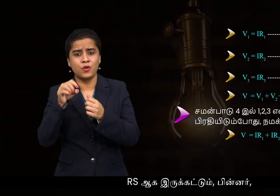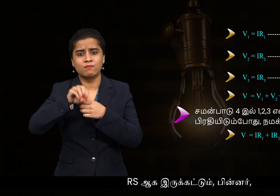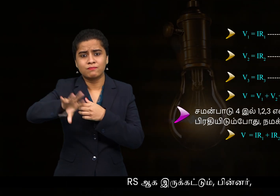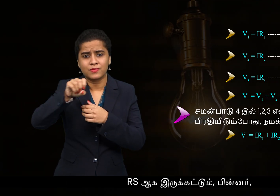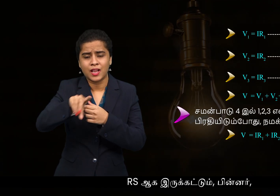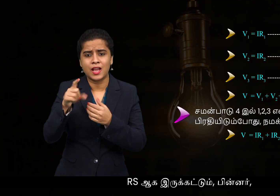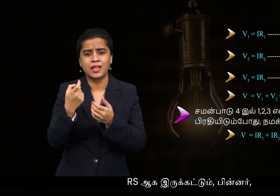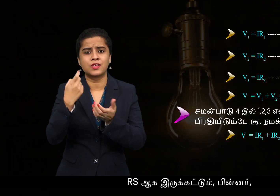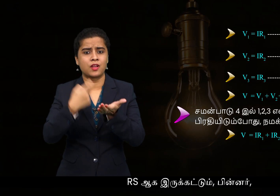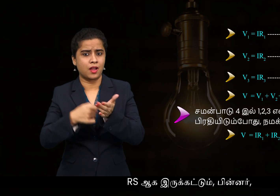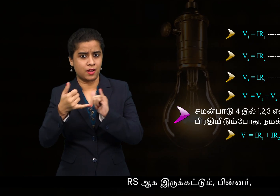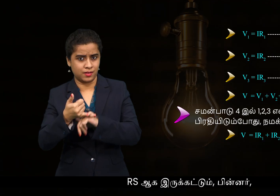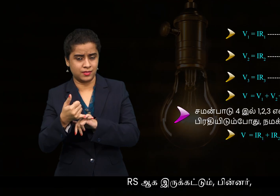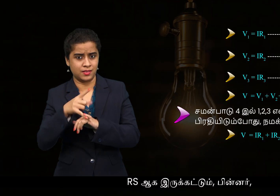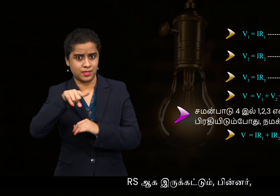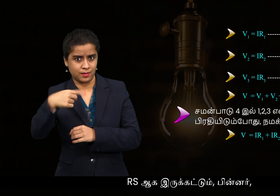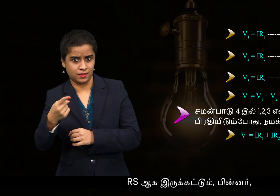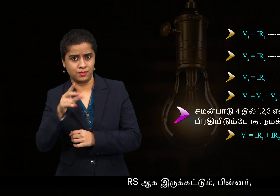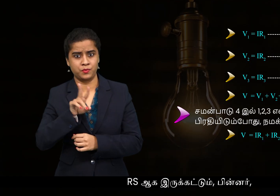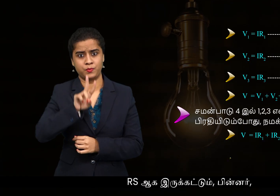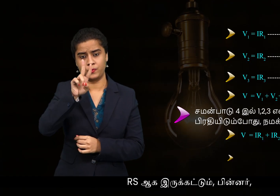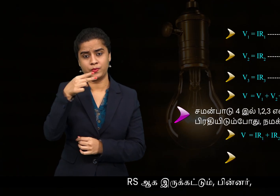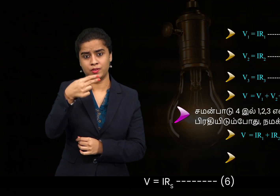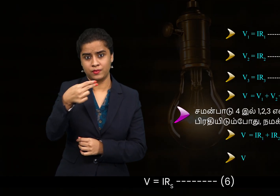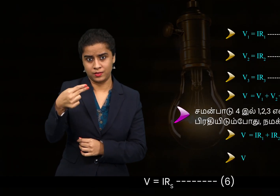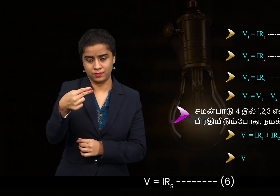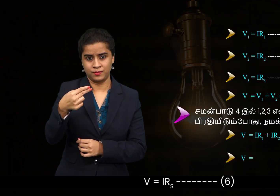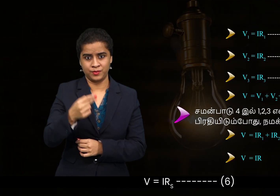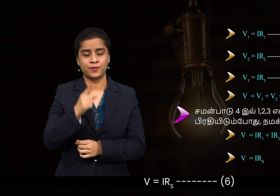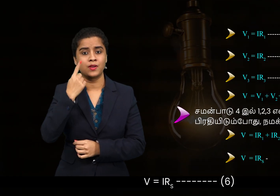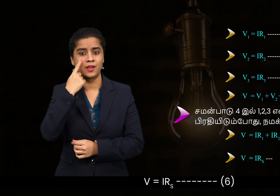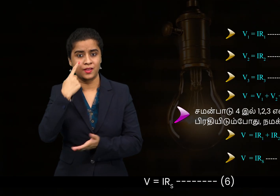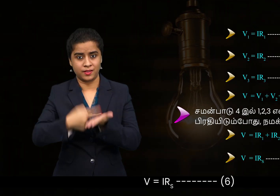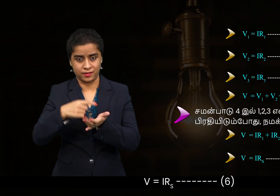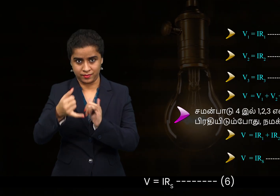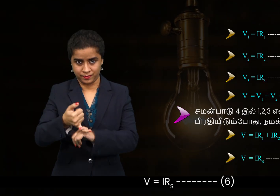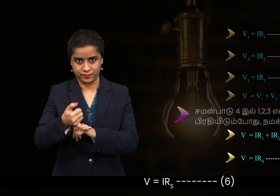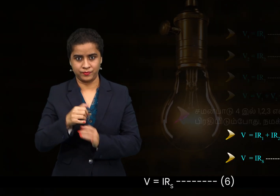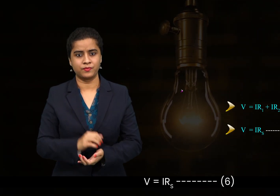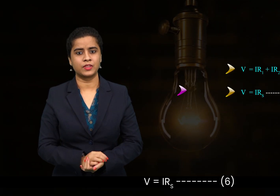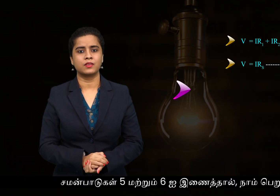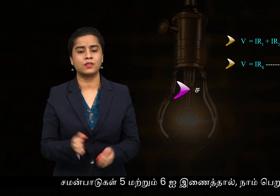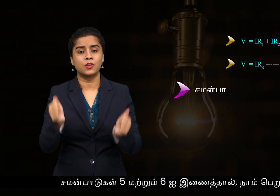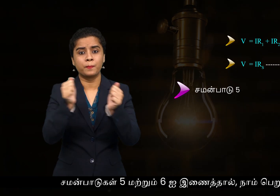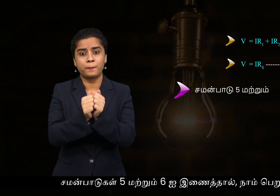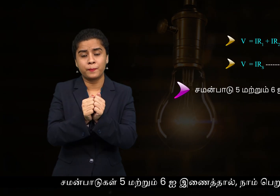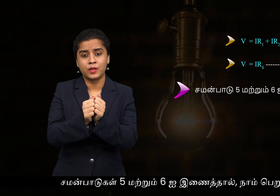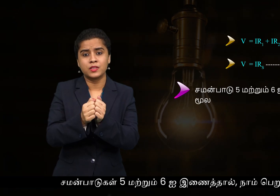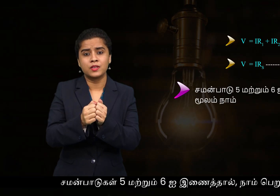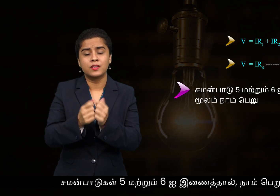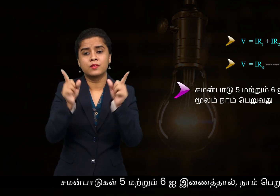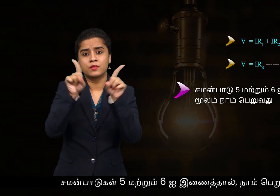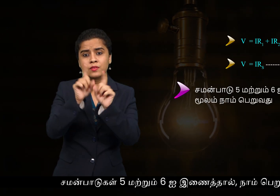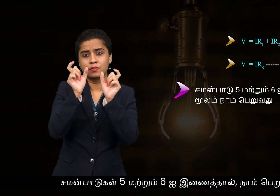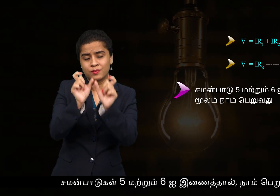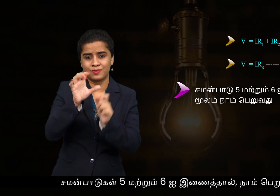RS ஆக இருக்கட்டும். பின்னர் V ஈடு IRS சமன்பாடு 6. சமன்பாடுகள்